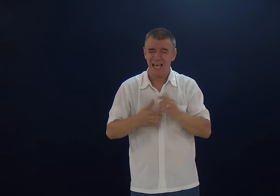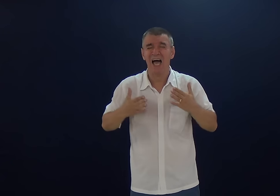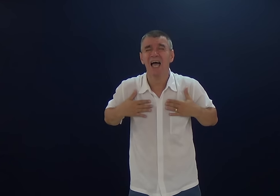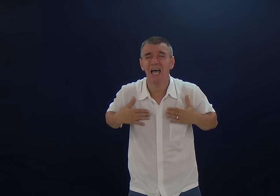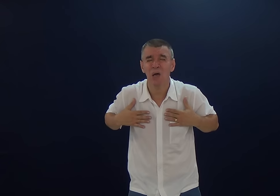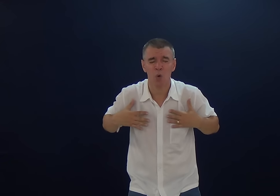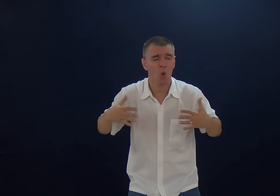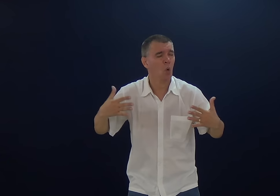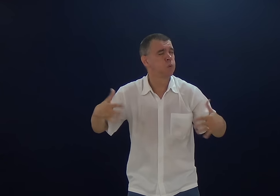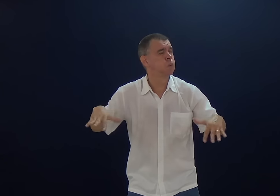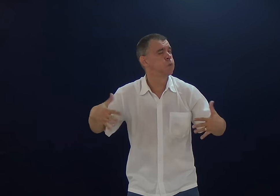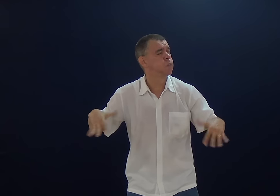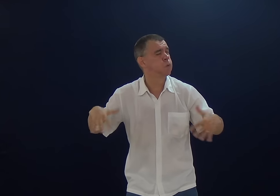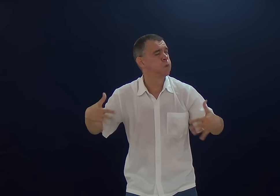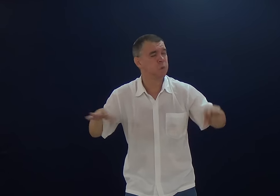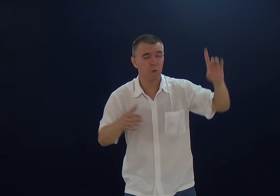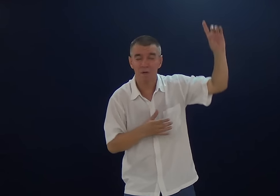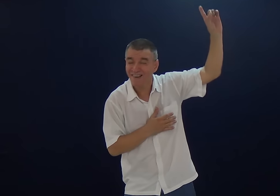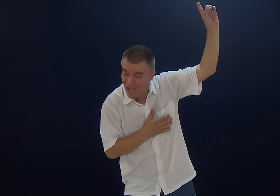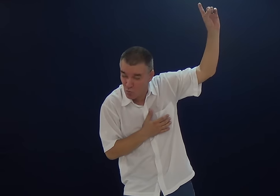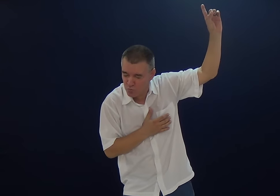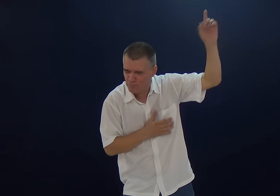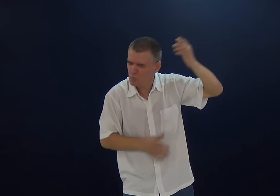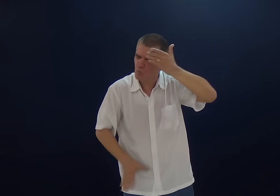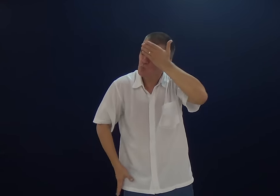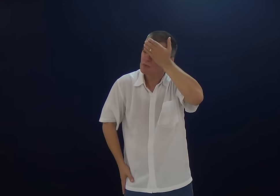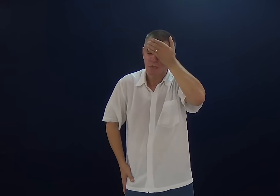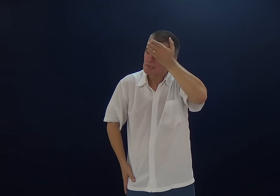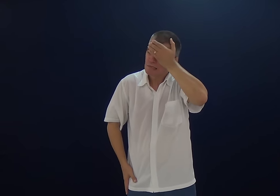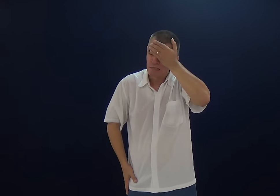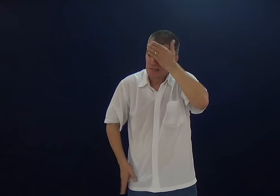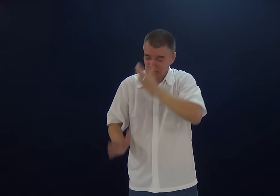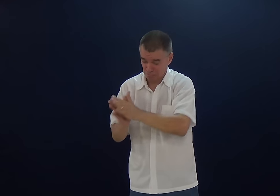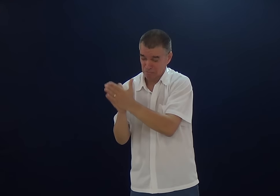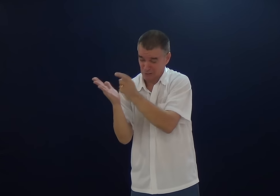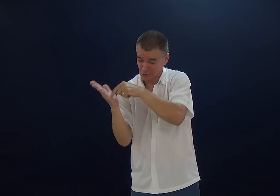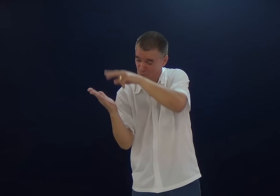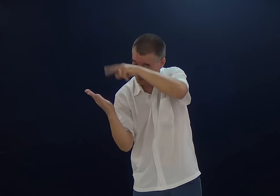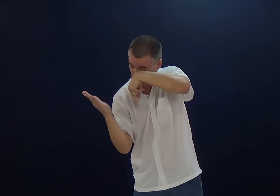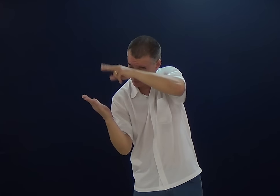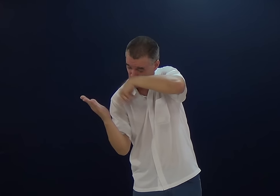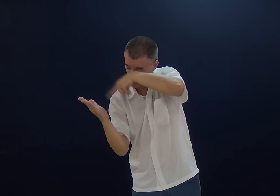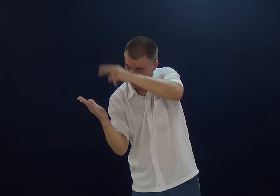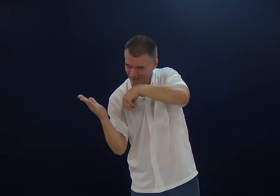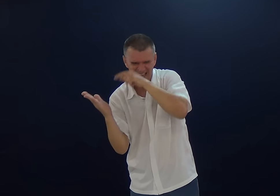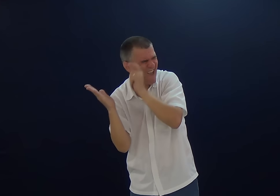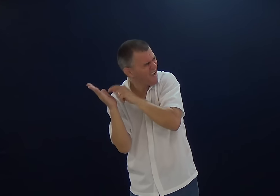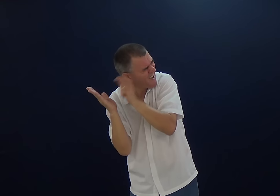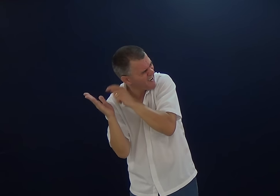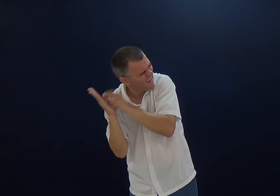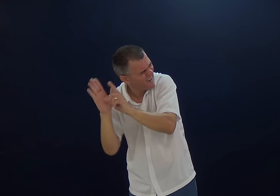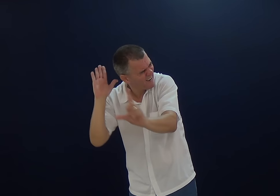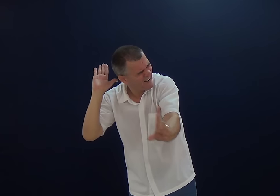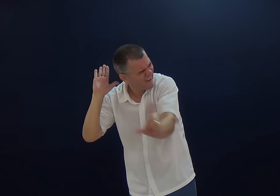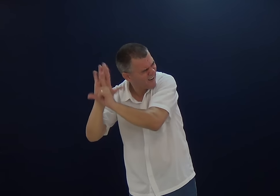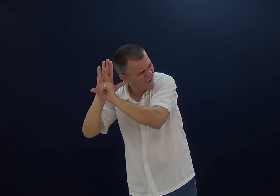Deus eu puxa eu fico meu Deus ao ler a tua palavra